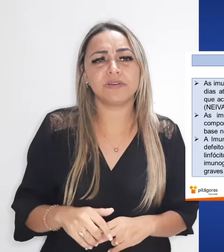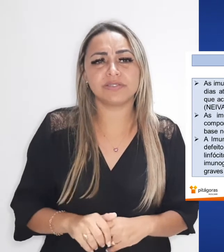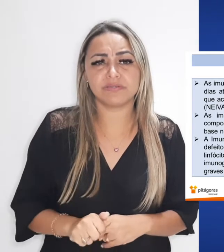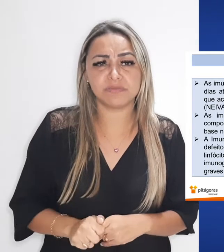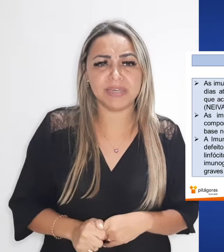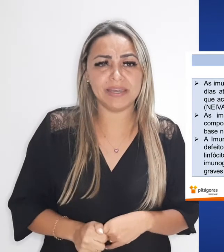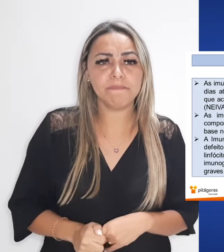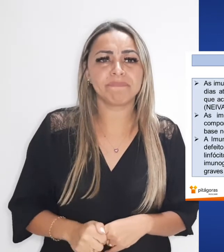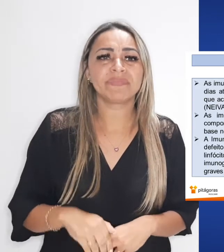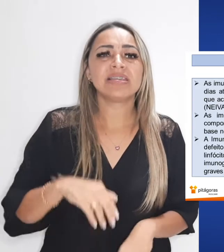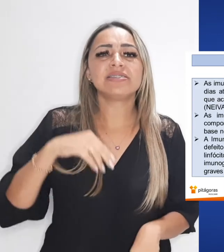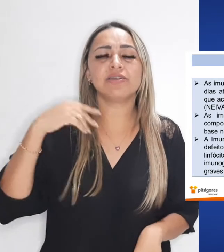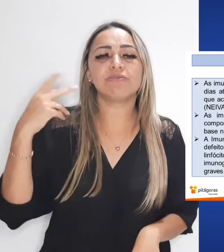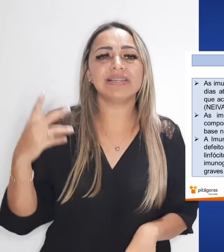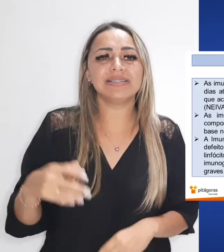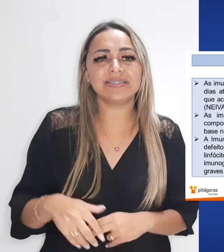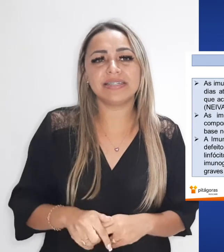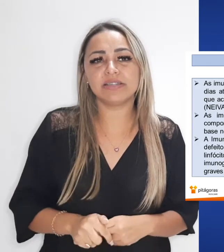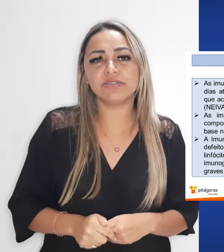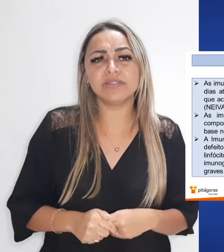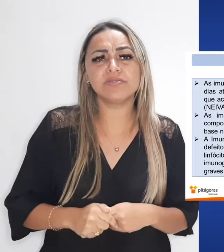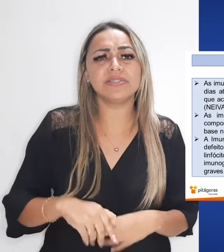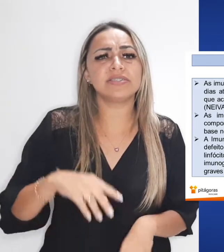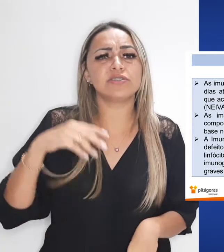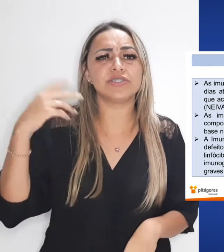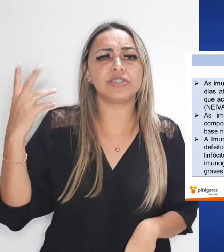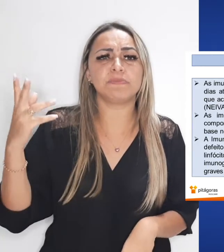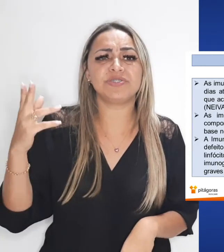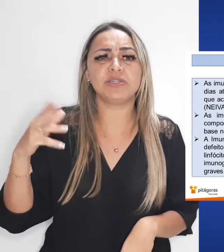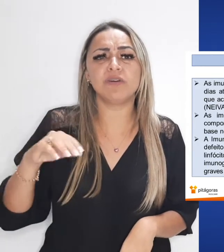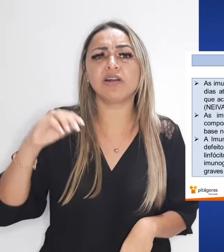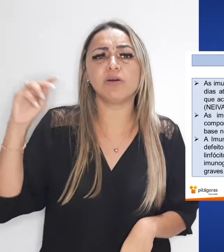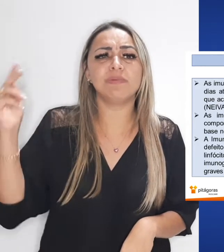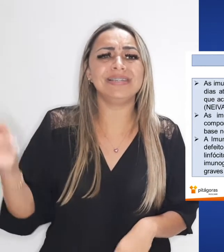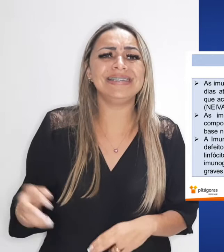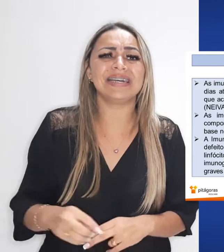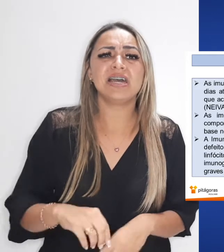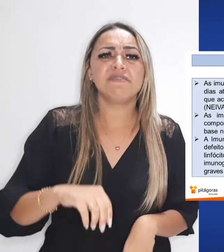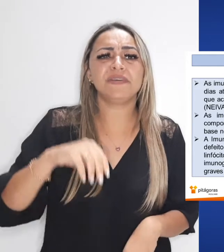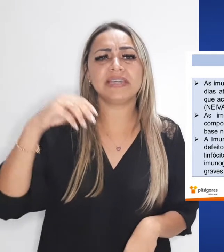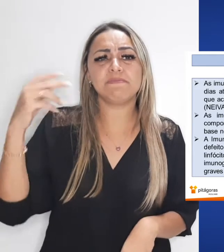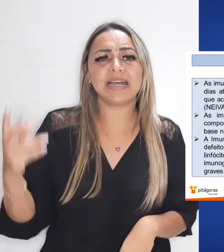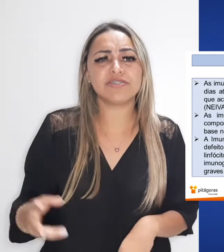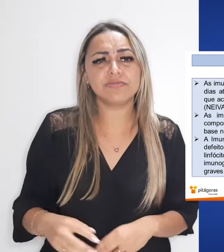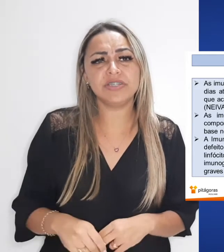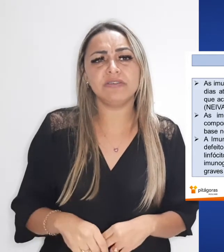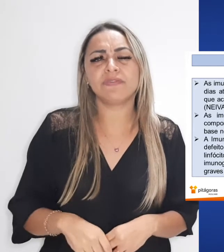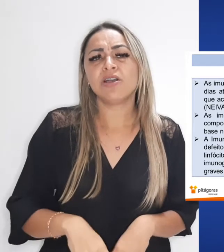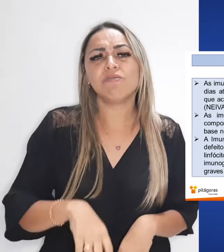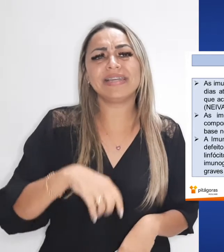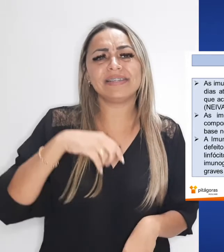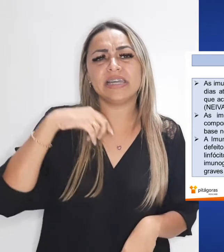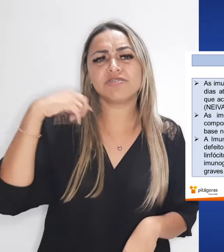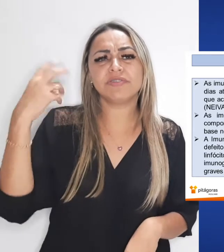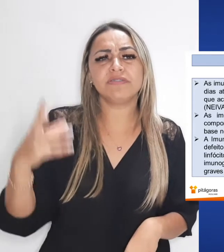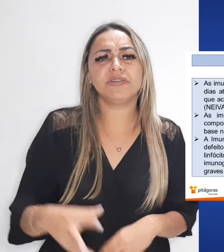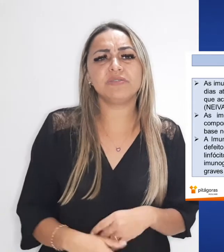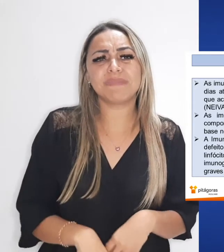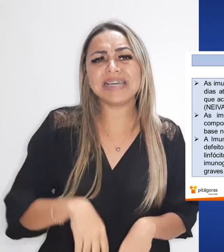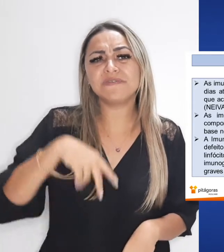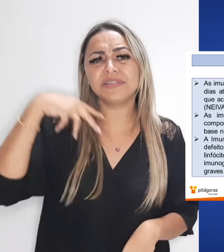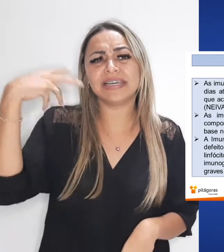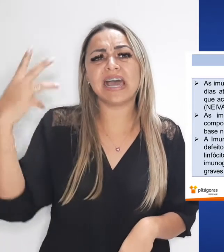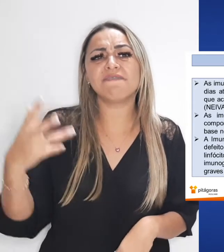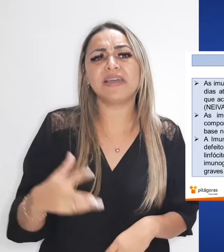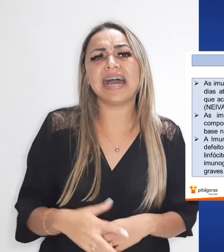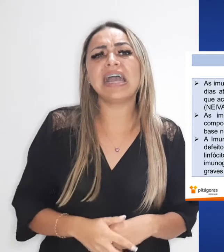de linfócitos B circulantes e que todos os isotipos de hemoglobina fiquem em baixo nível, o que deixa o indivíduo